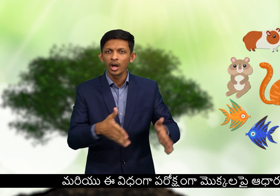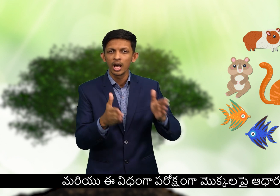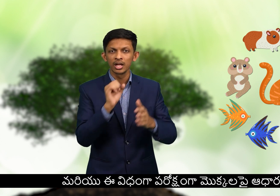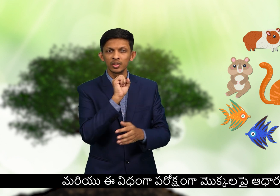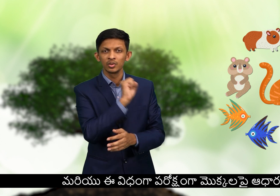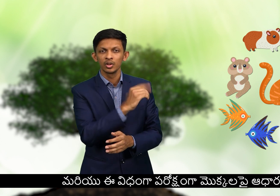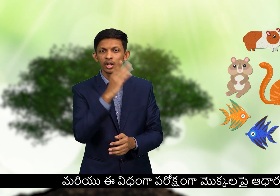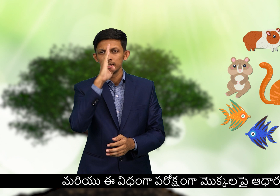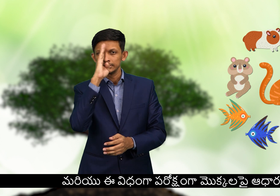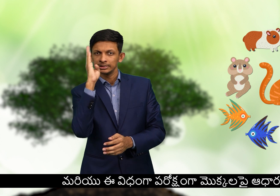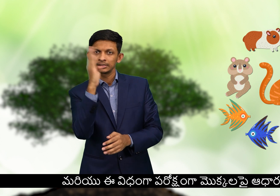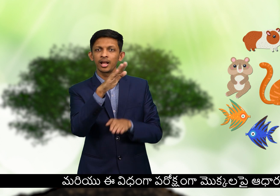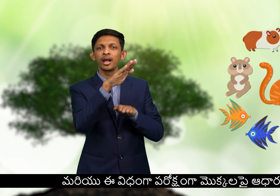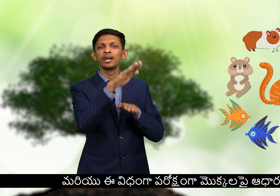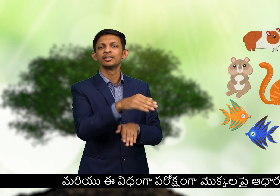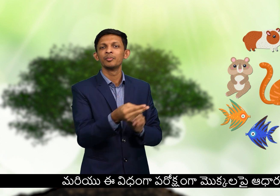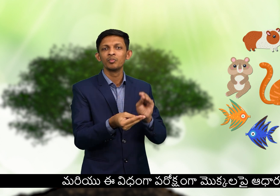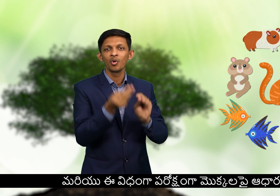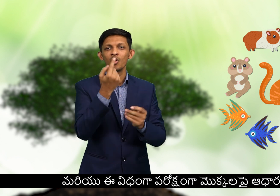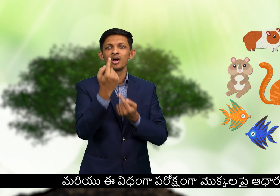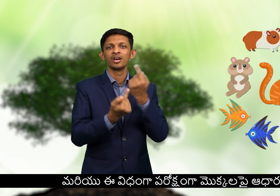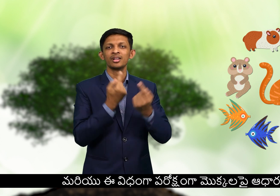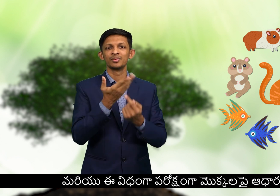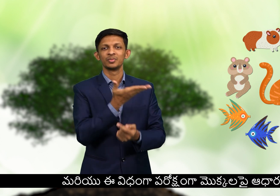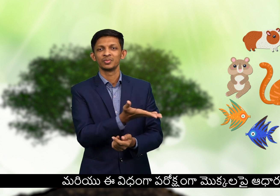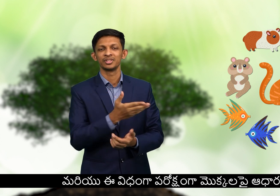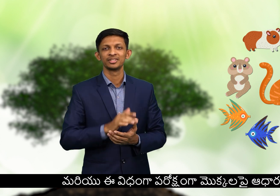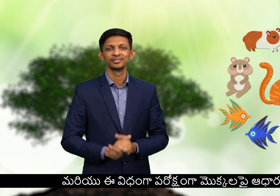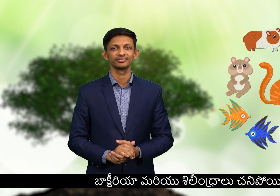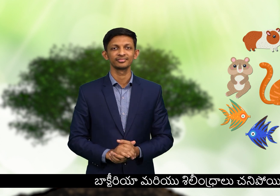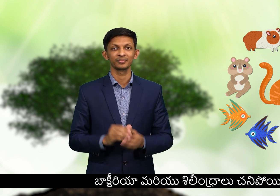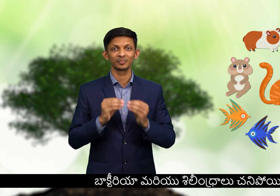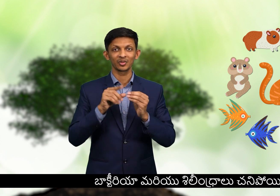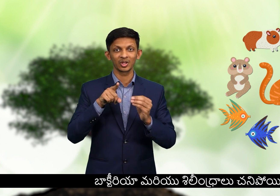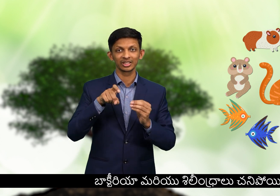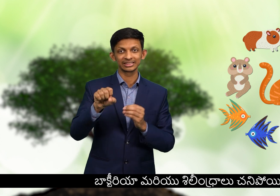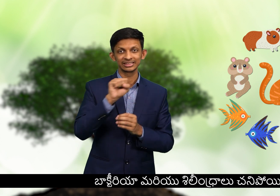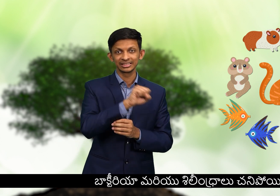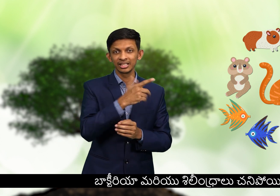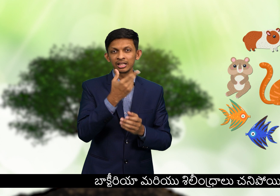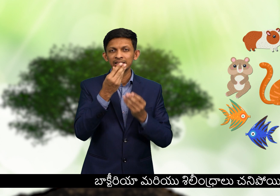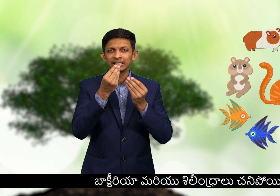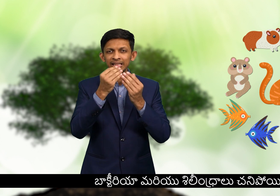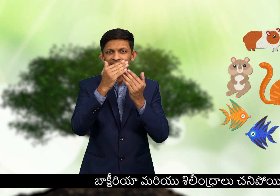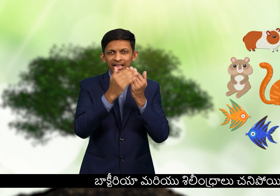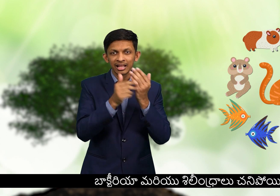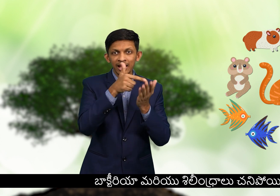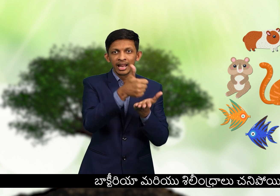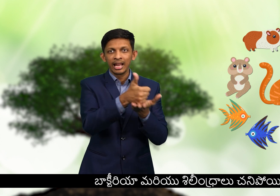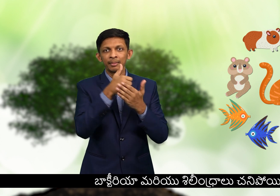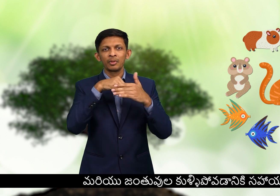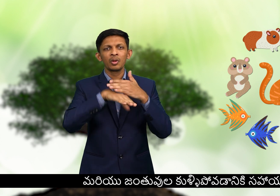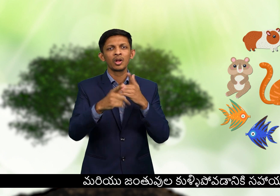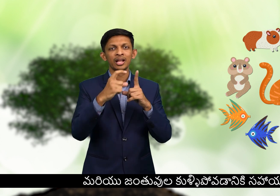ఈ విధంగా పరోక్షంగా మొక్కలపై ఆధారపడి ఉంటాయి. బ్యాక్టీరియా మరియు శిలీంధ్రాలు చనిపోయిన